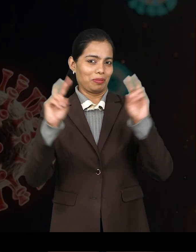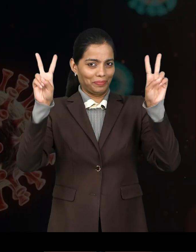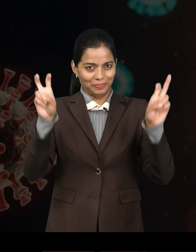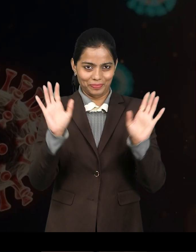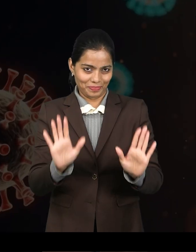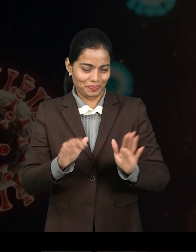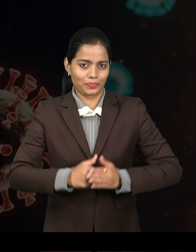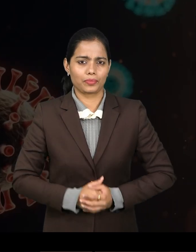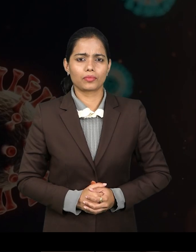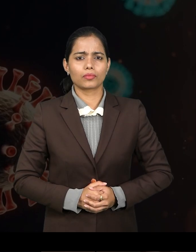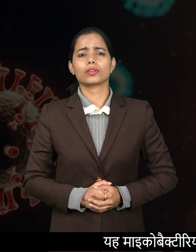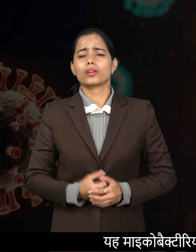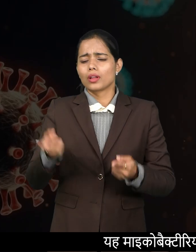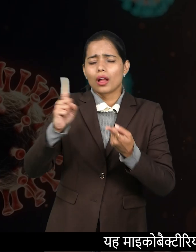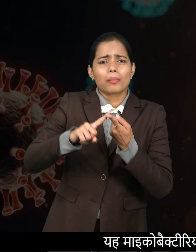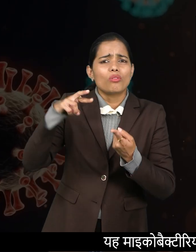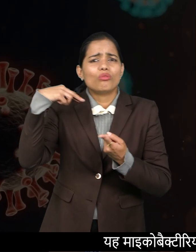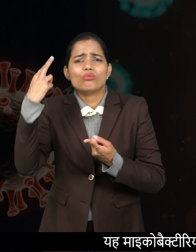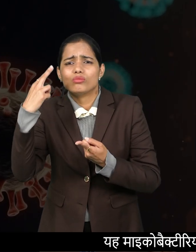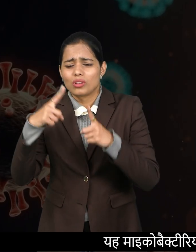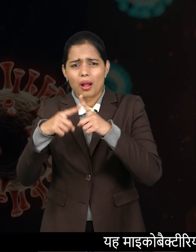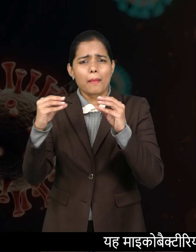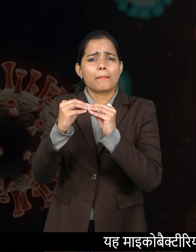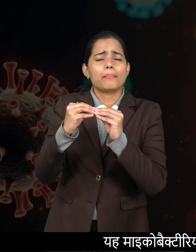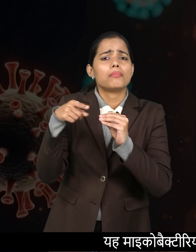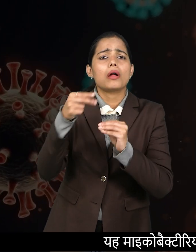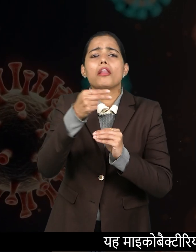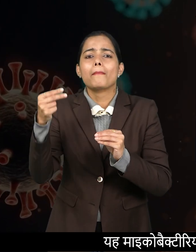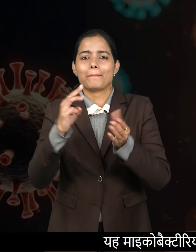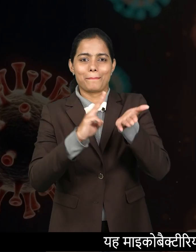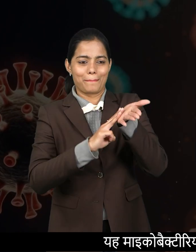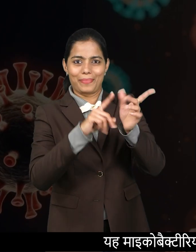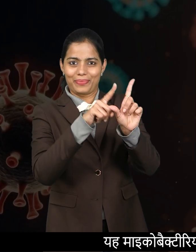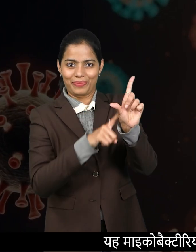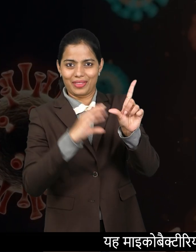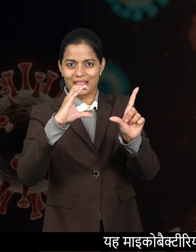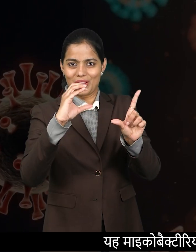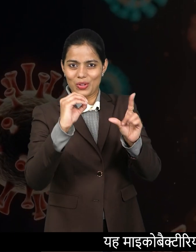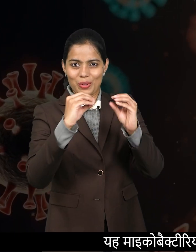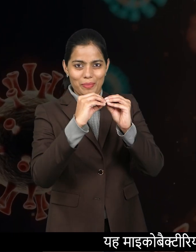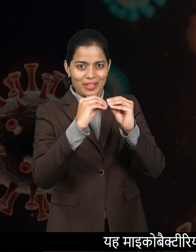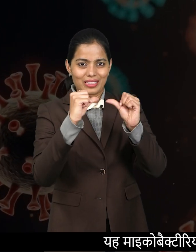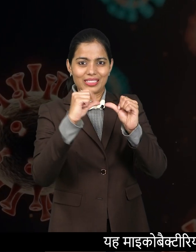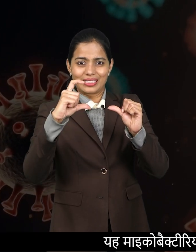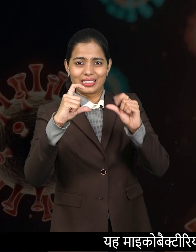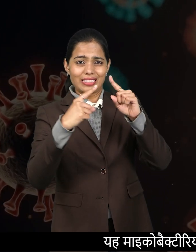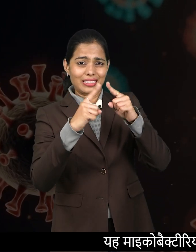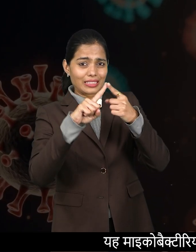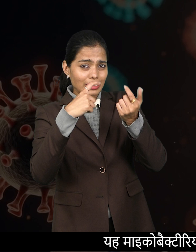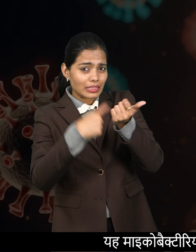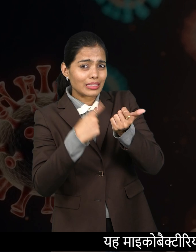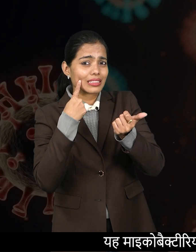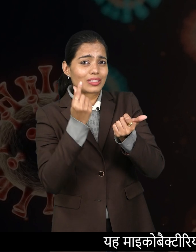तपेदिक टीबी, यह माइकोबैक्टीरियम ट्यूबरकुलोसिस नामक जीवाणु से होता है।